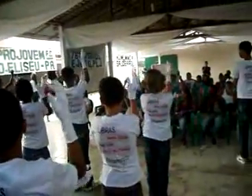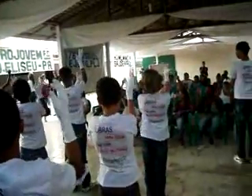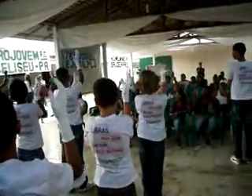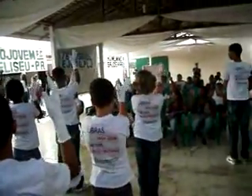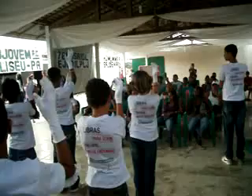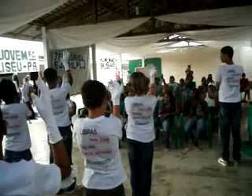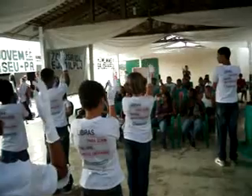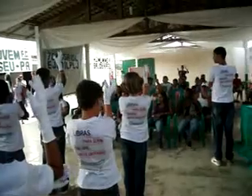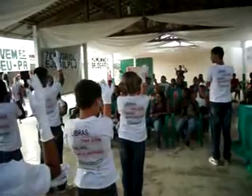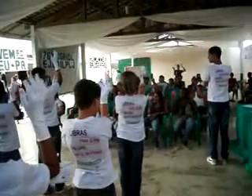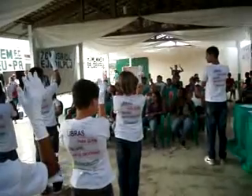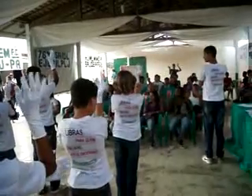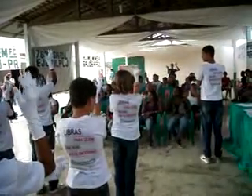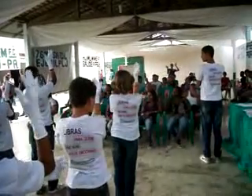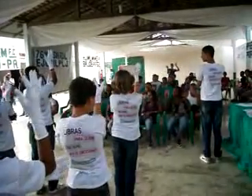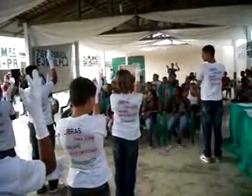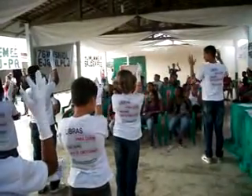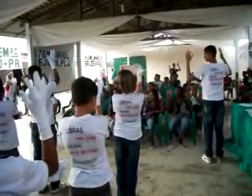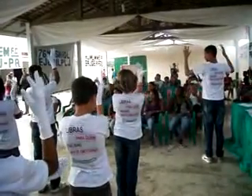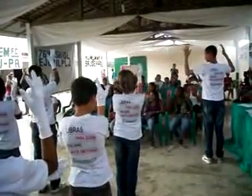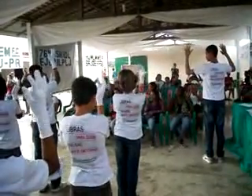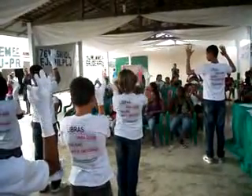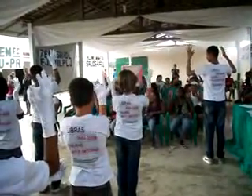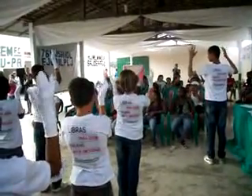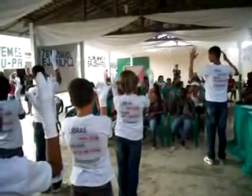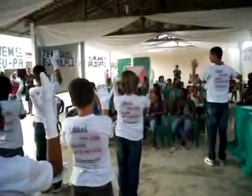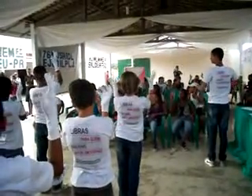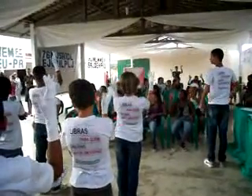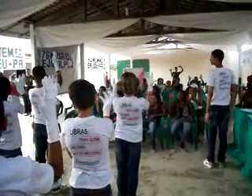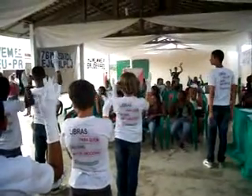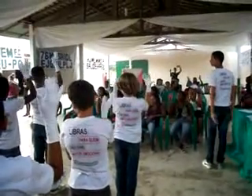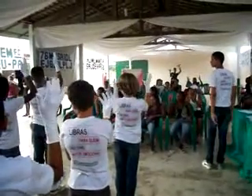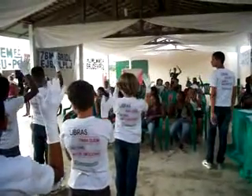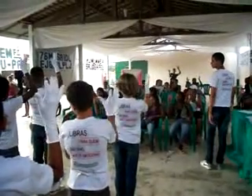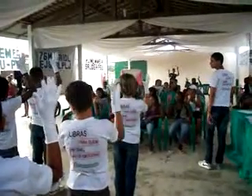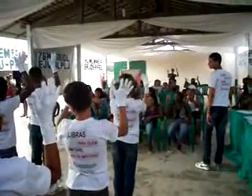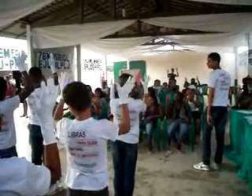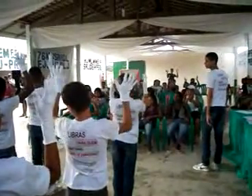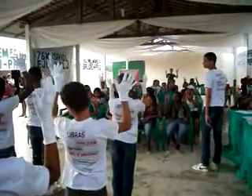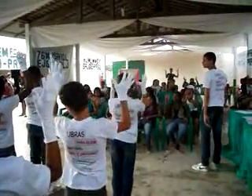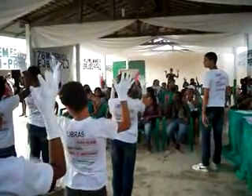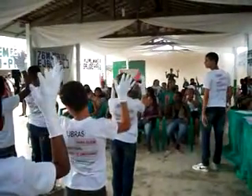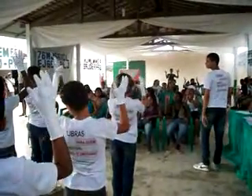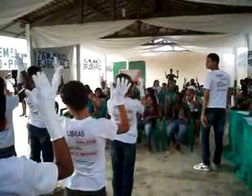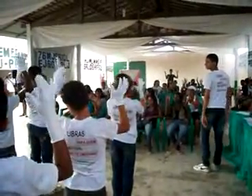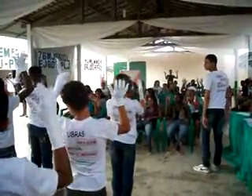vou ter dúvida Eu vou sou Eu sou